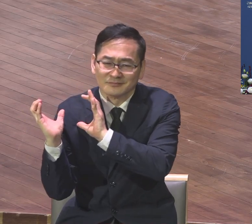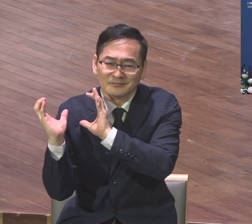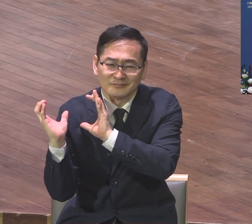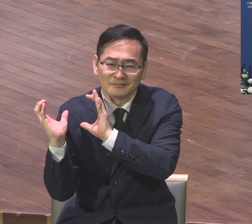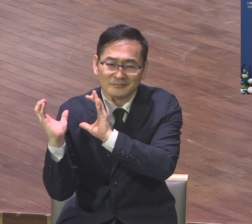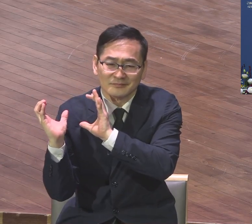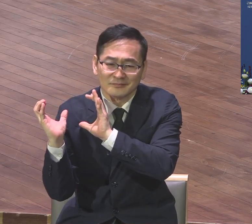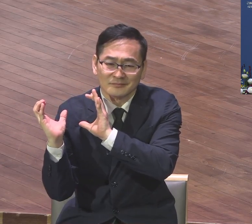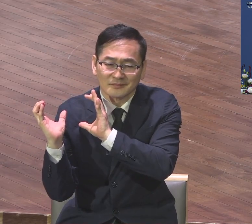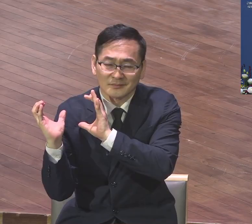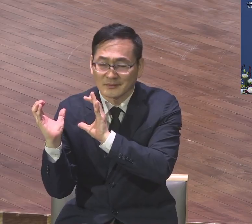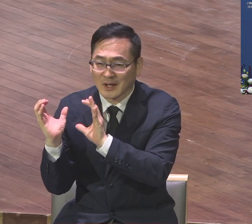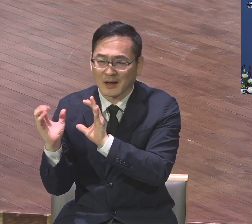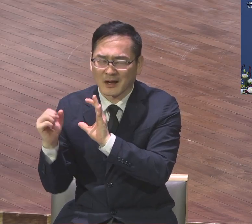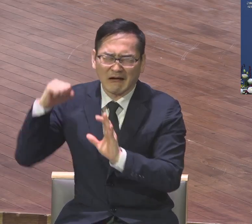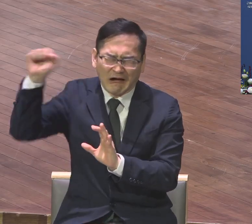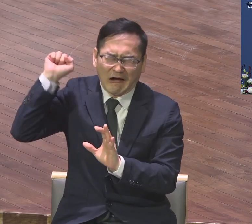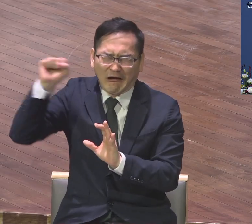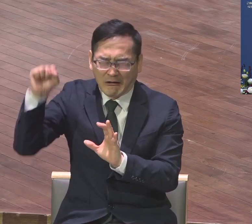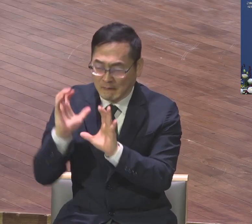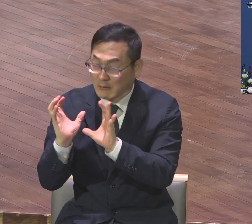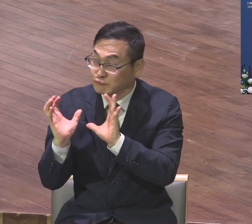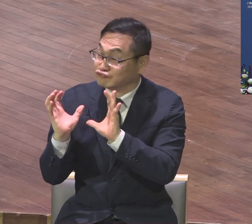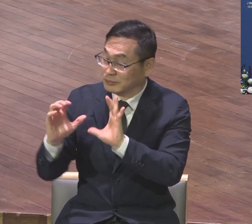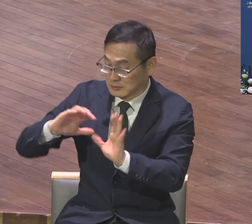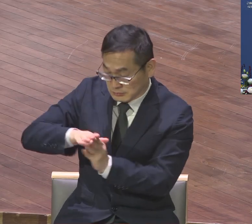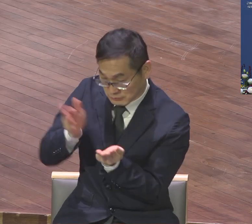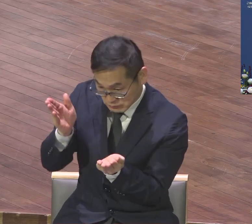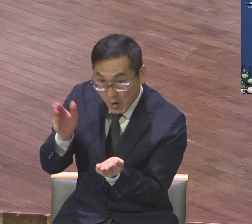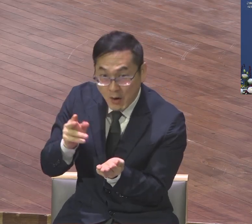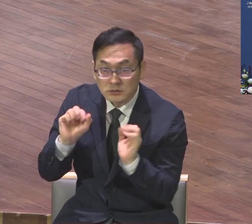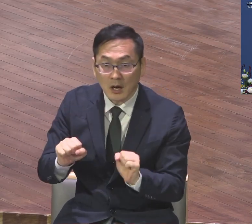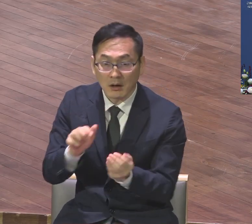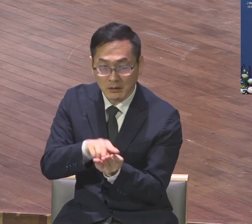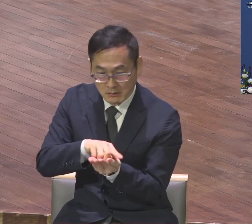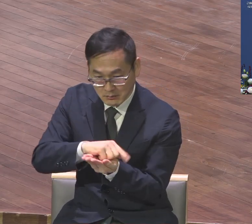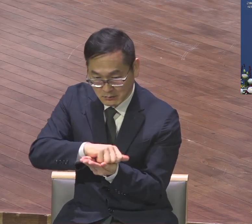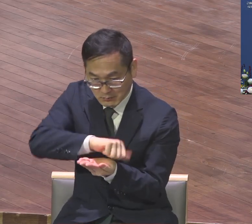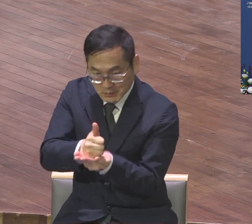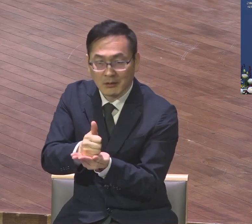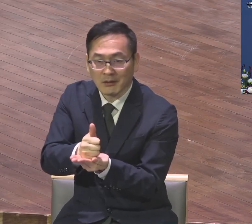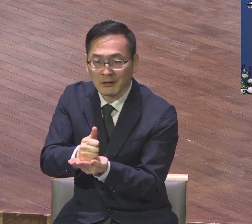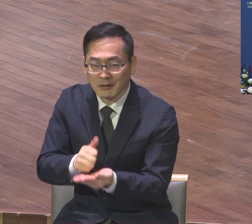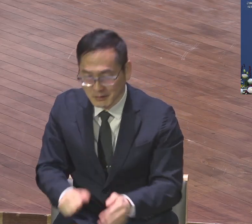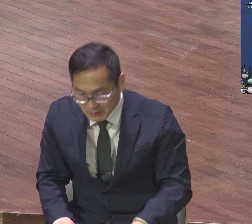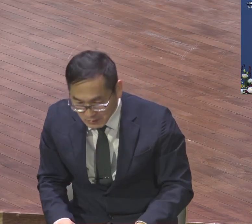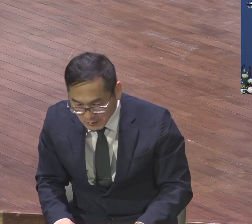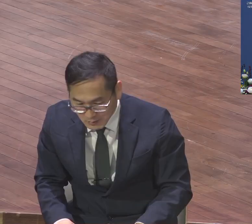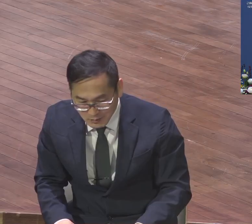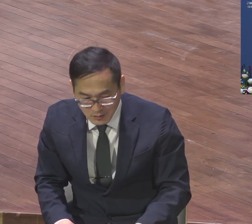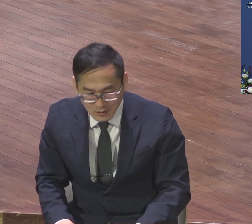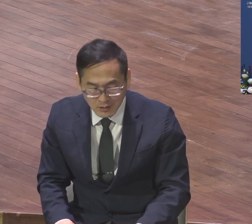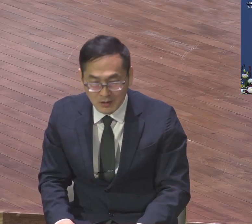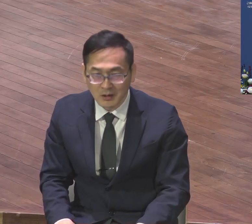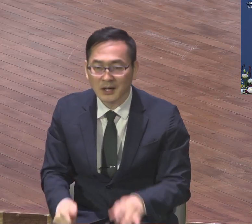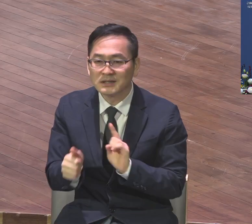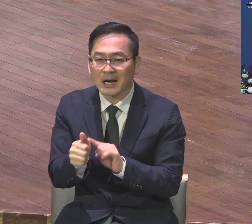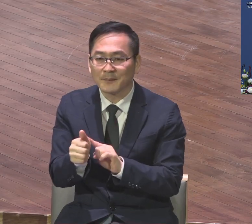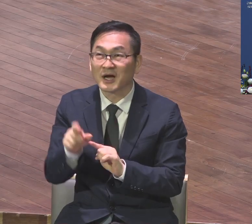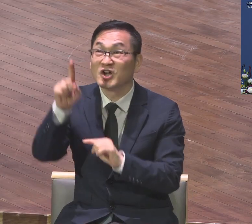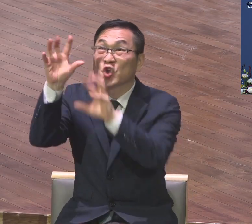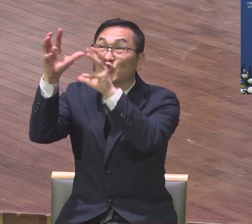화장하러 가다가 뻘떡이 나서 그동안에 죽었다가 3일 동안 죽었다 간 곳이 어디냐? 천국이라, 지옥